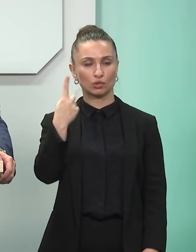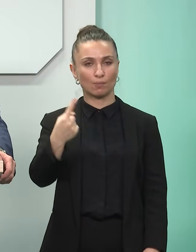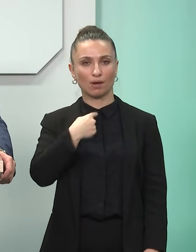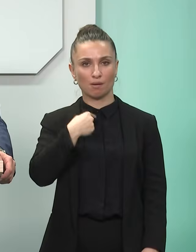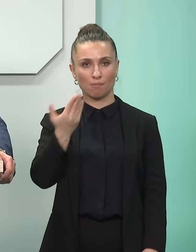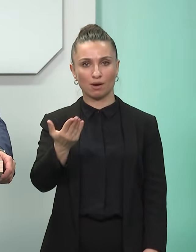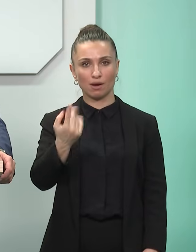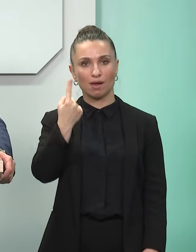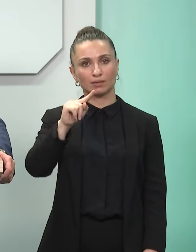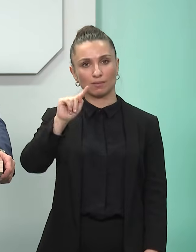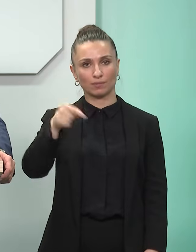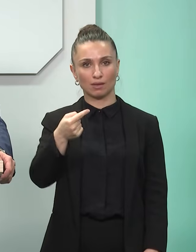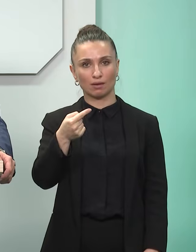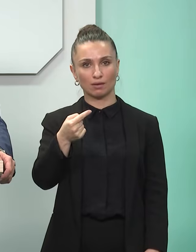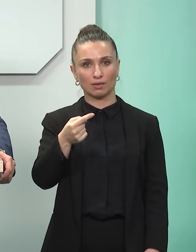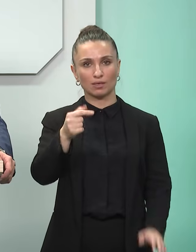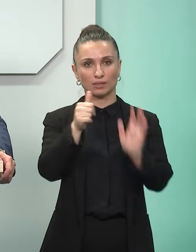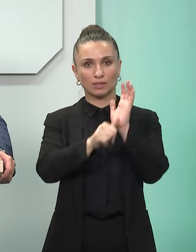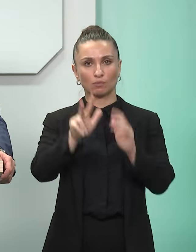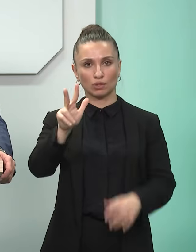3151 ხმა